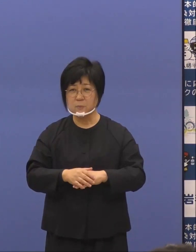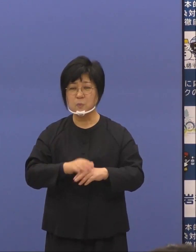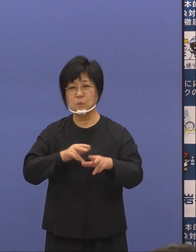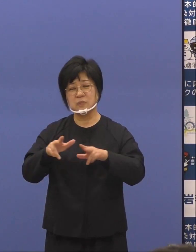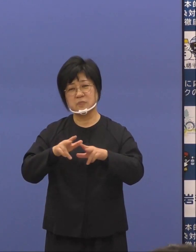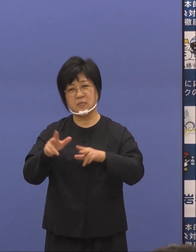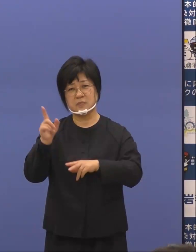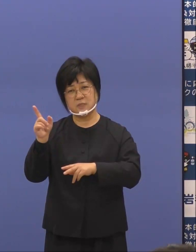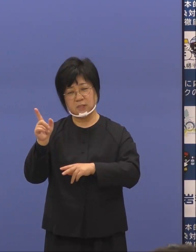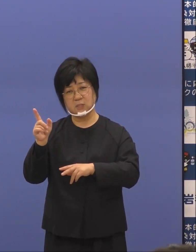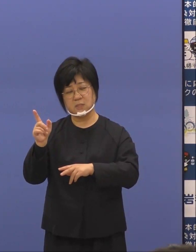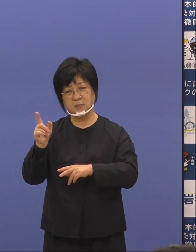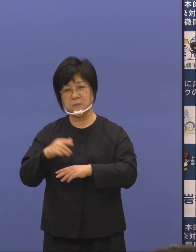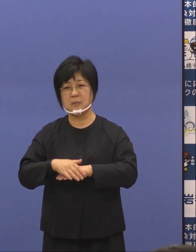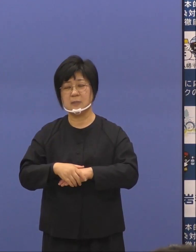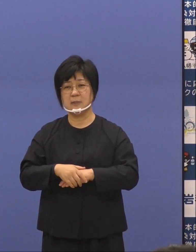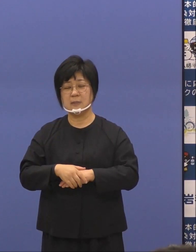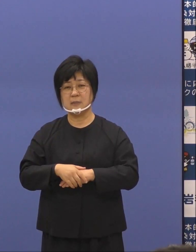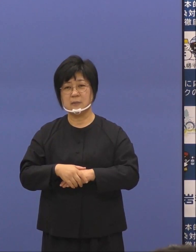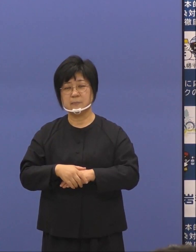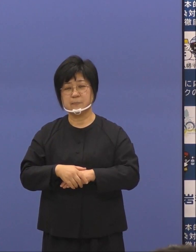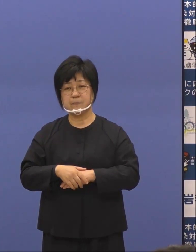スタンスでもあったりしますよね。